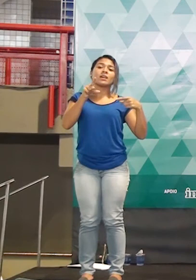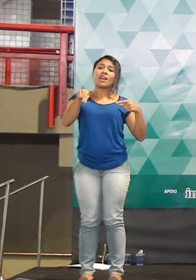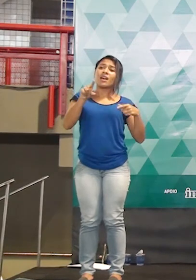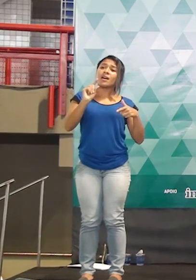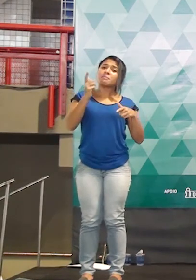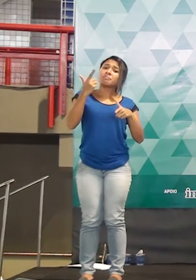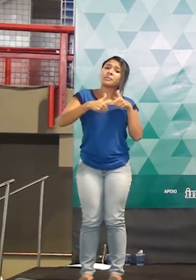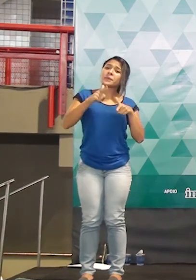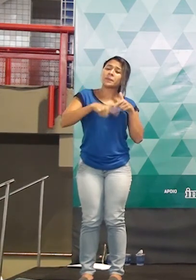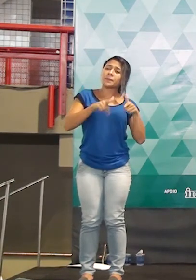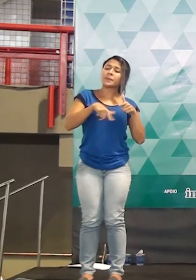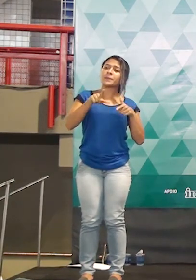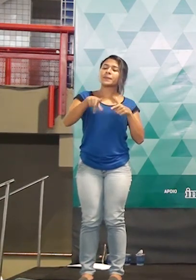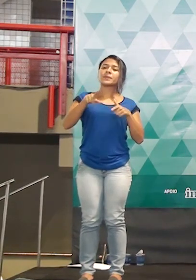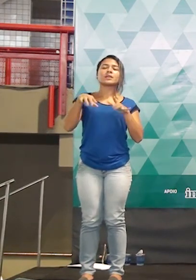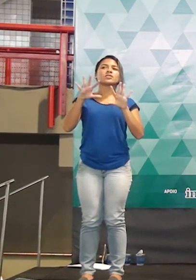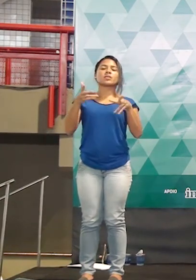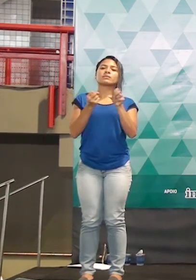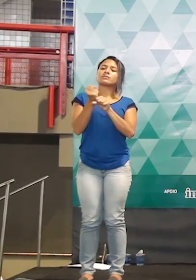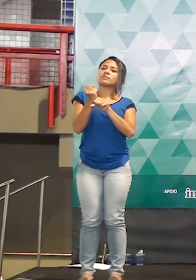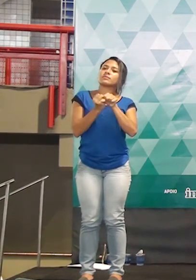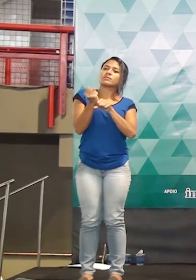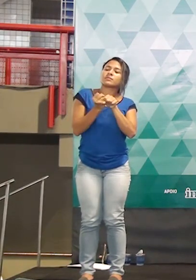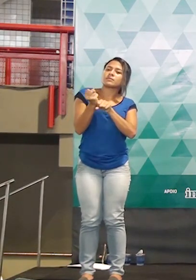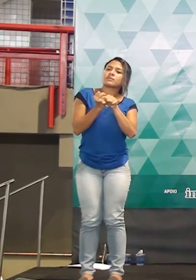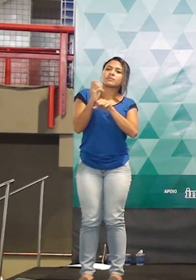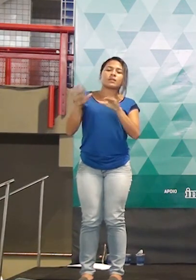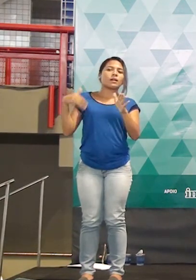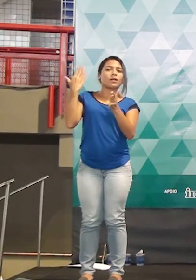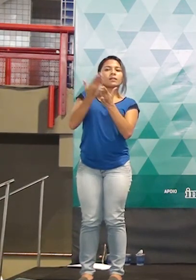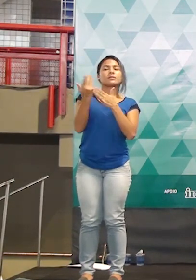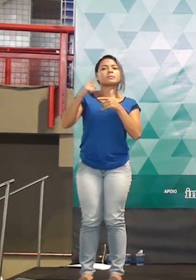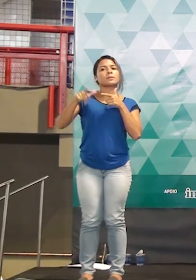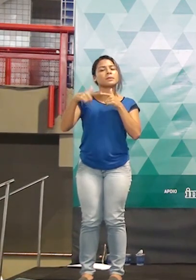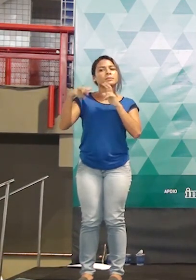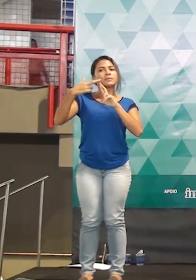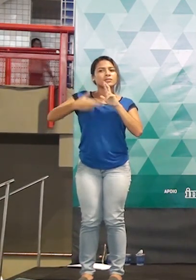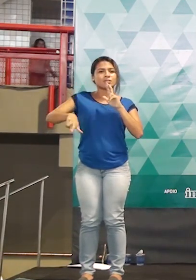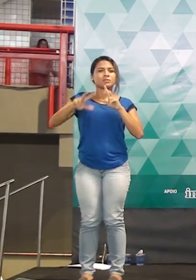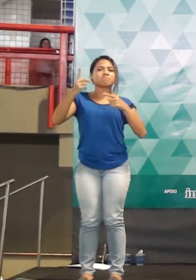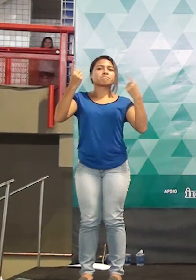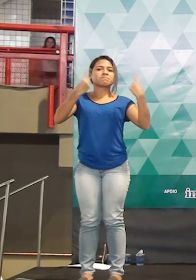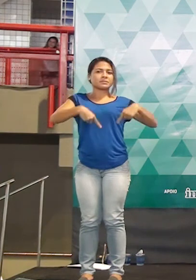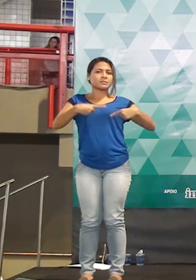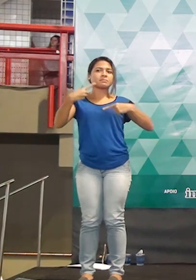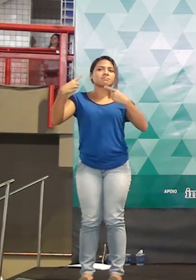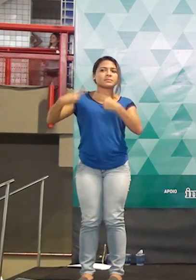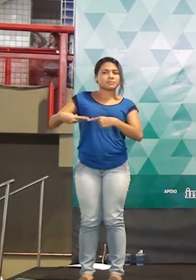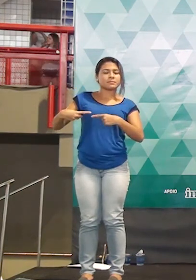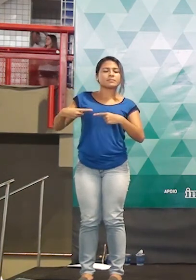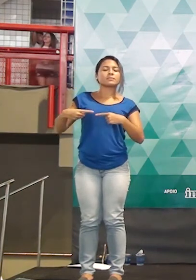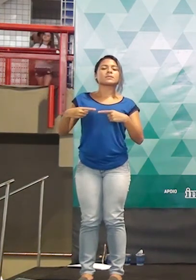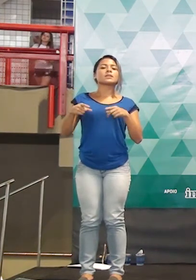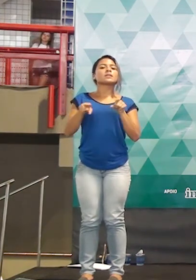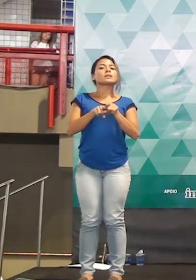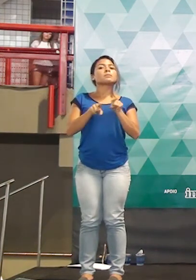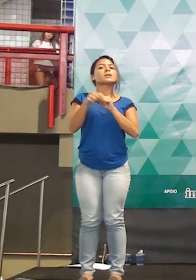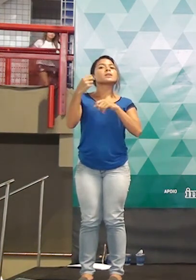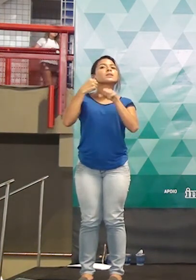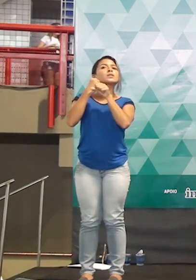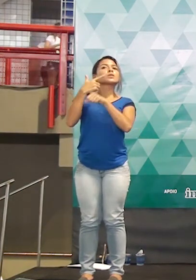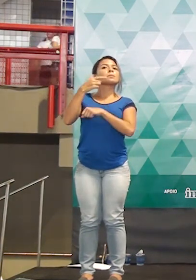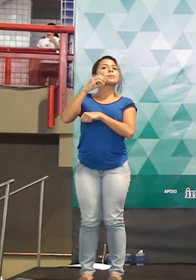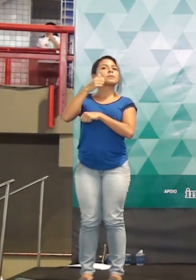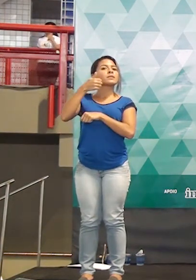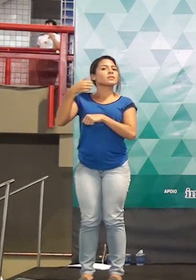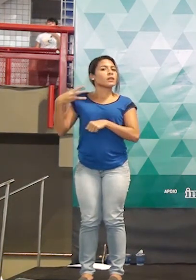tem décadas que estão acontecendo. O de 2013, que era sobre a lei seca,